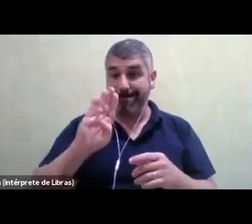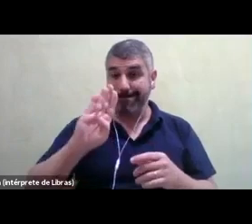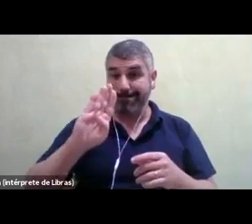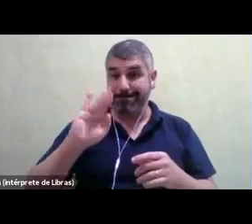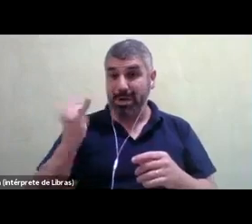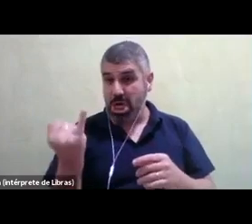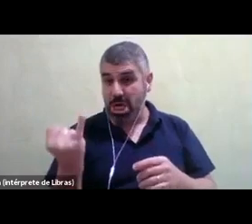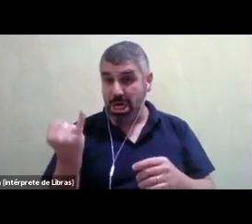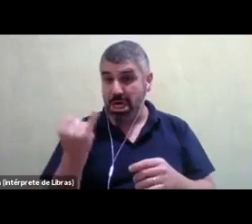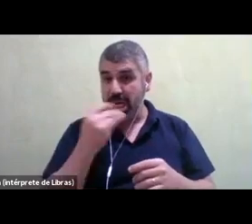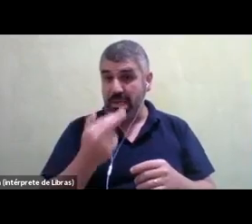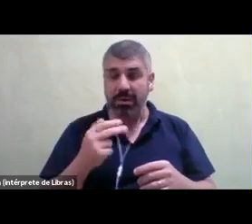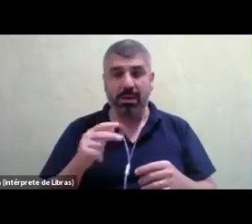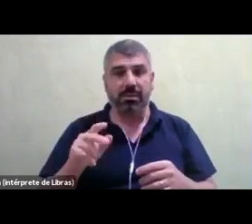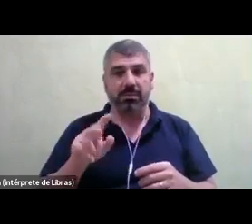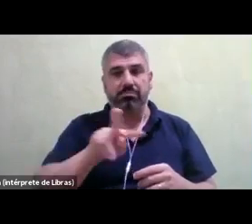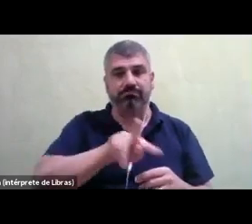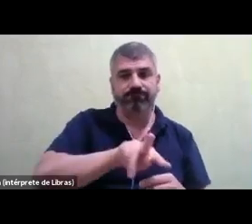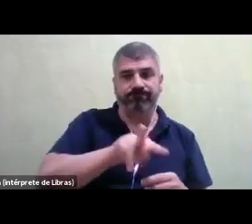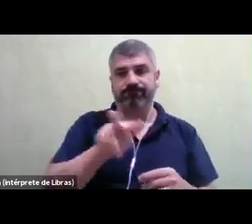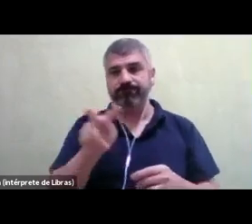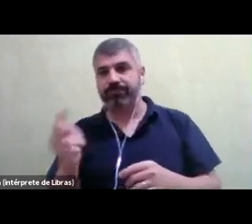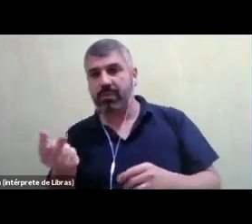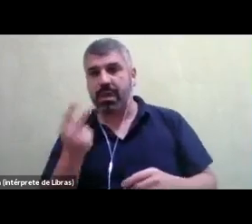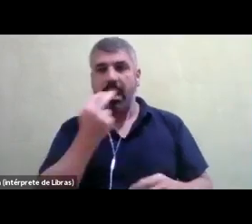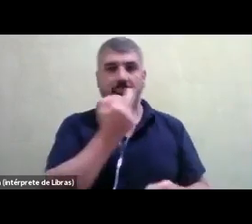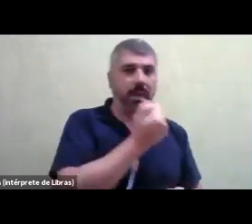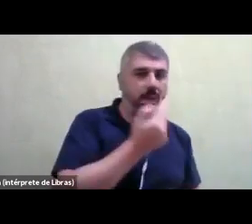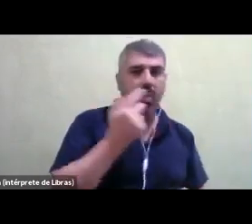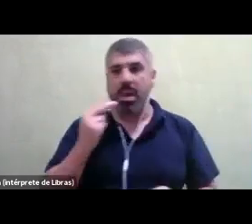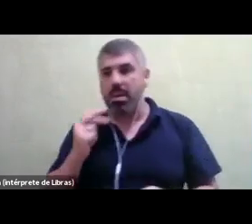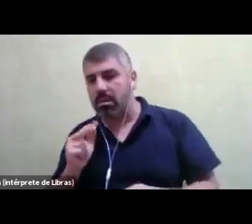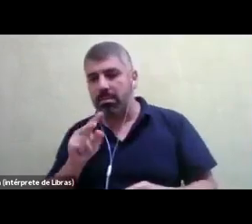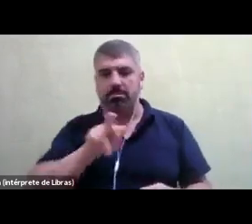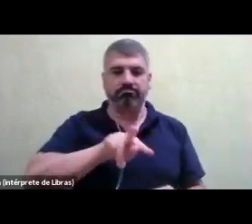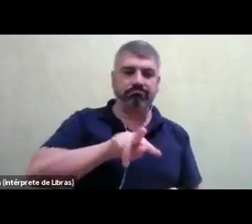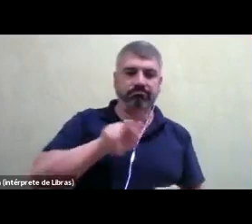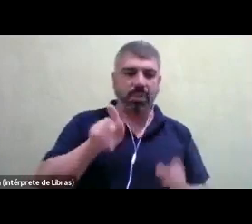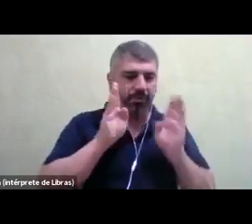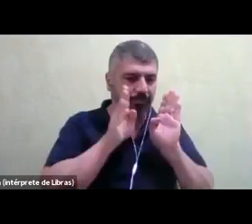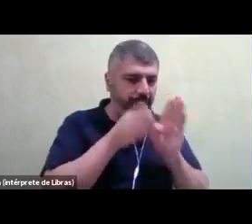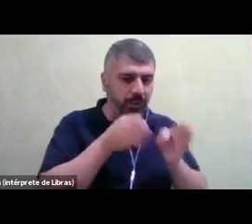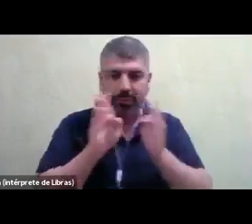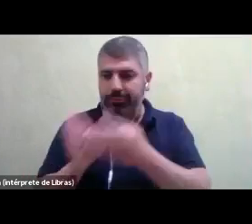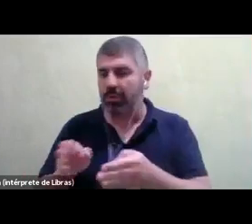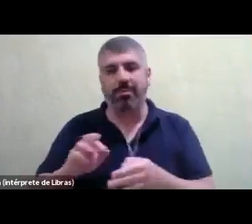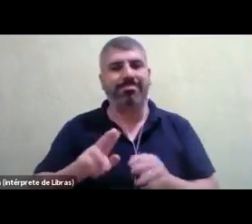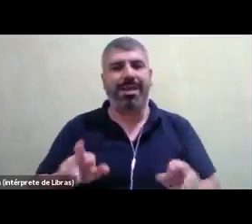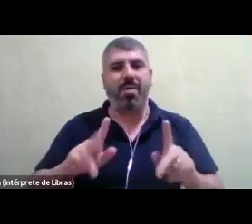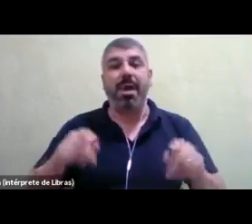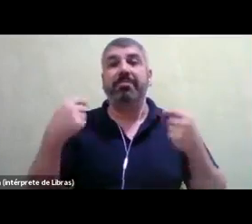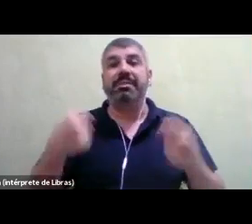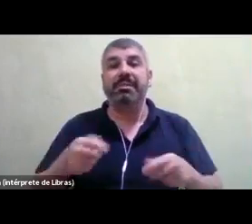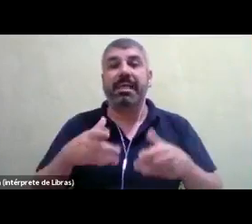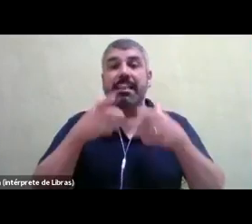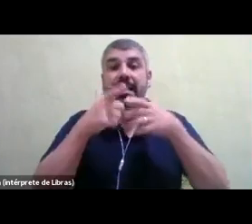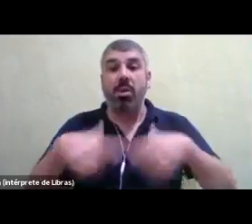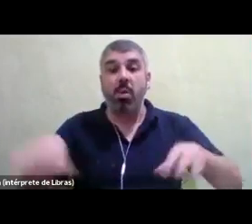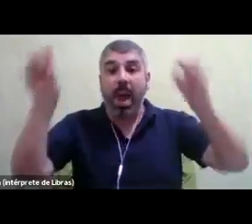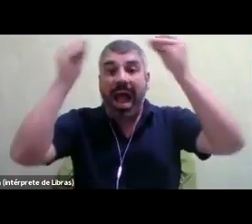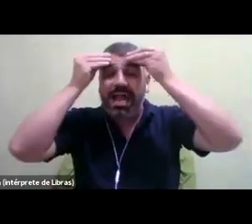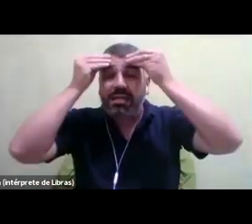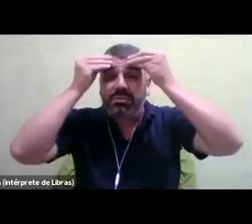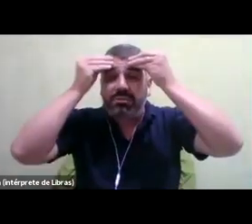simplesmente as duas línguas, mas ela deveria focalizar as linguagens que perpassam, né,